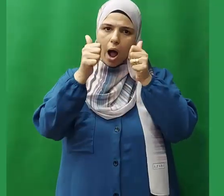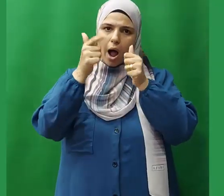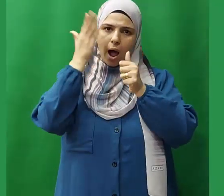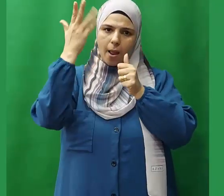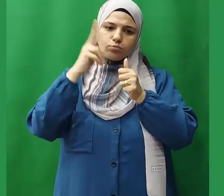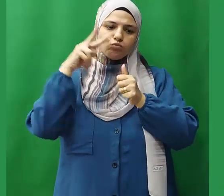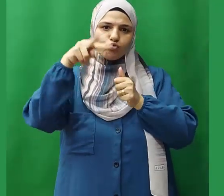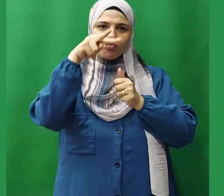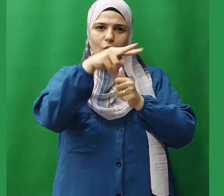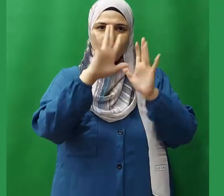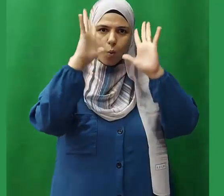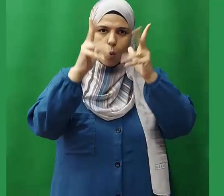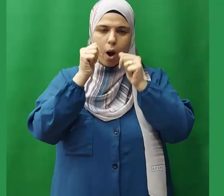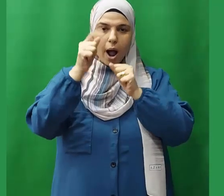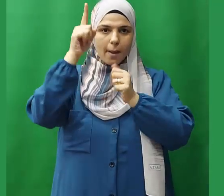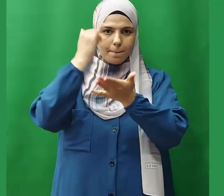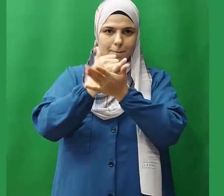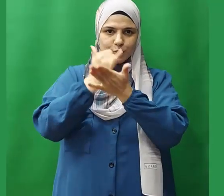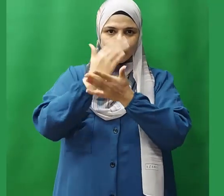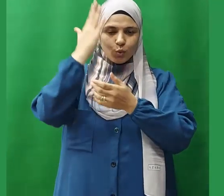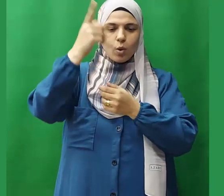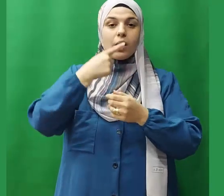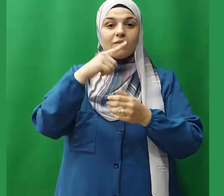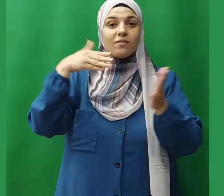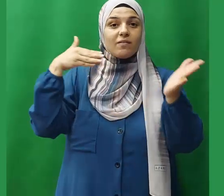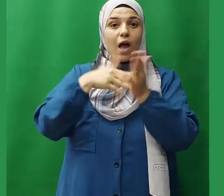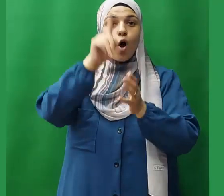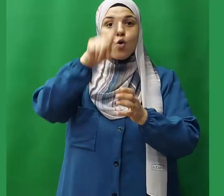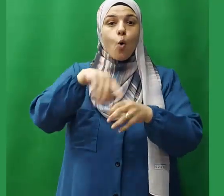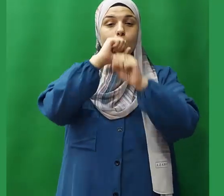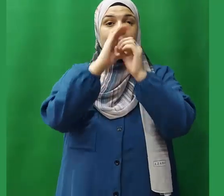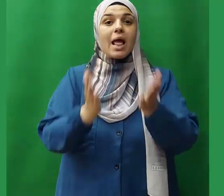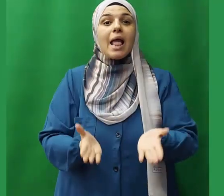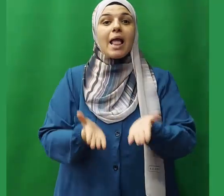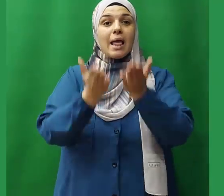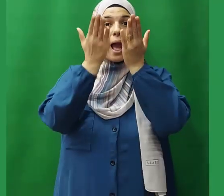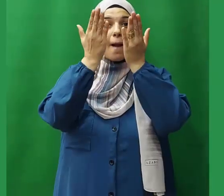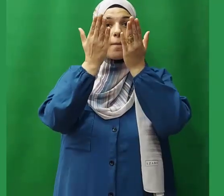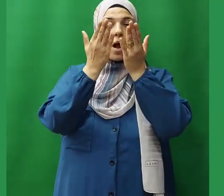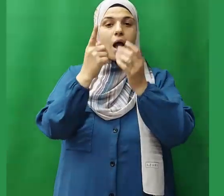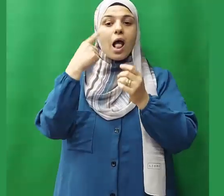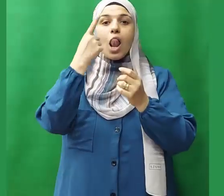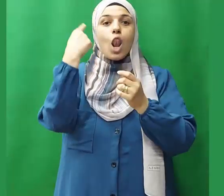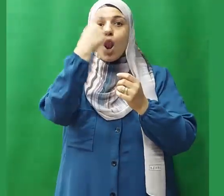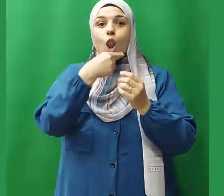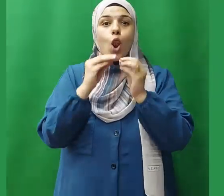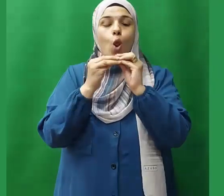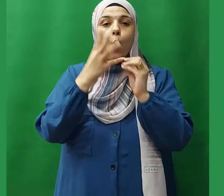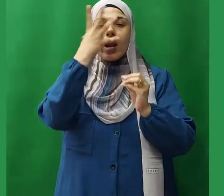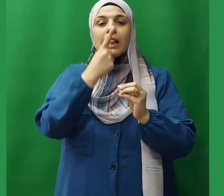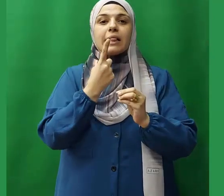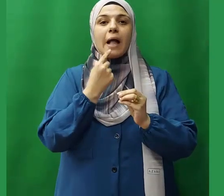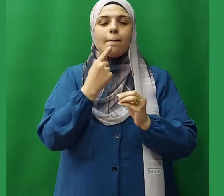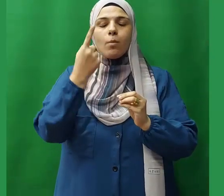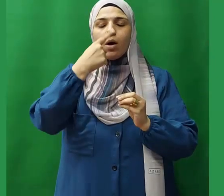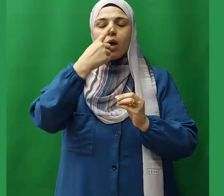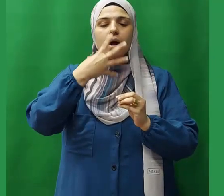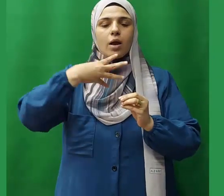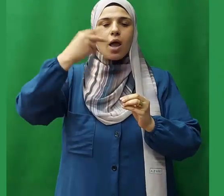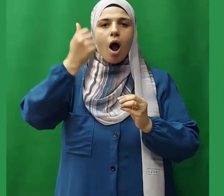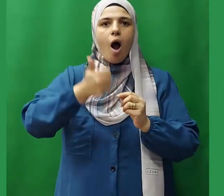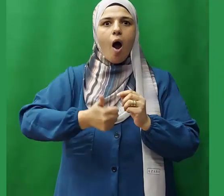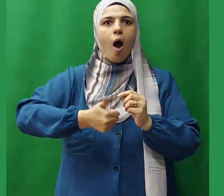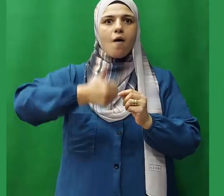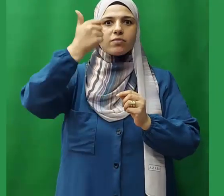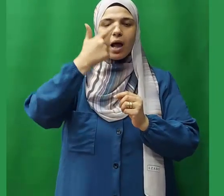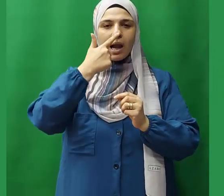اعلم بمن يؤلم في سبيله الا جاء يوم القيامه واللون لون الدم والريح